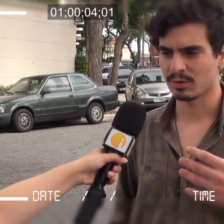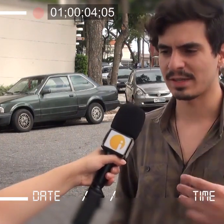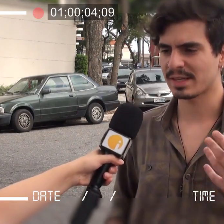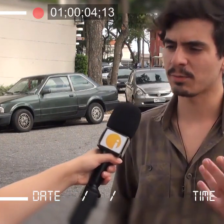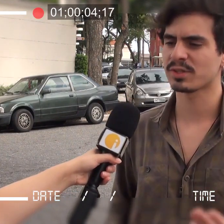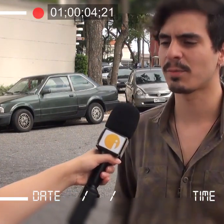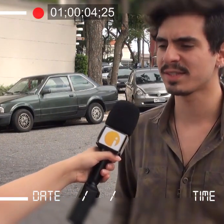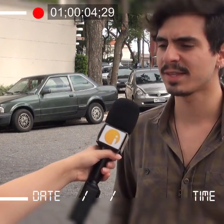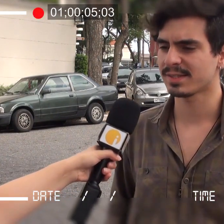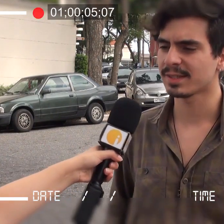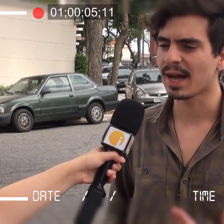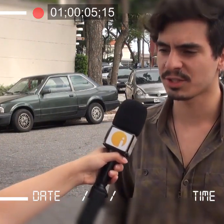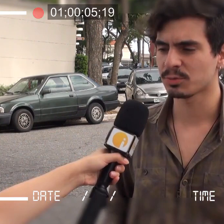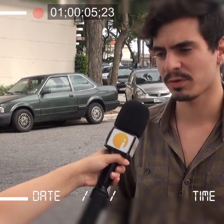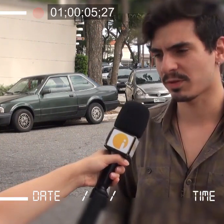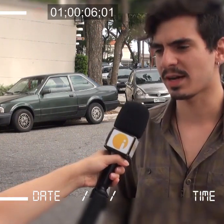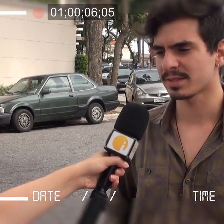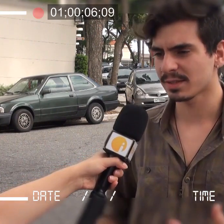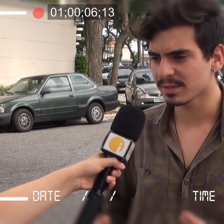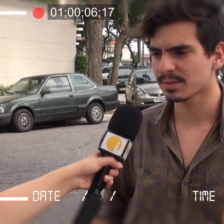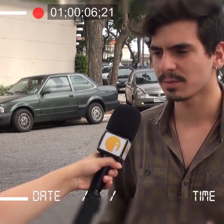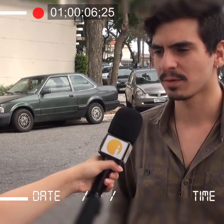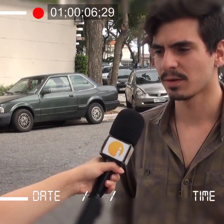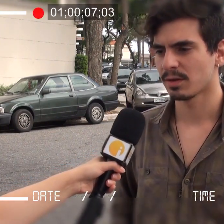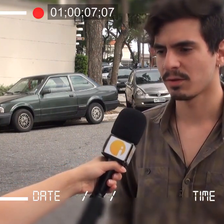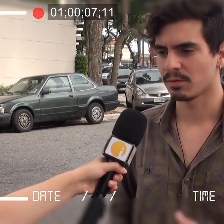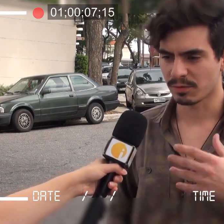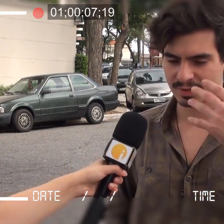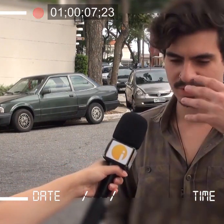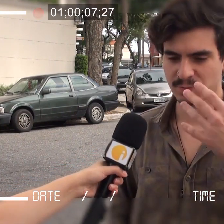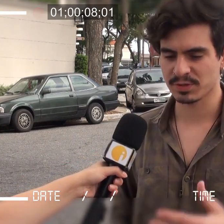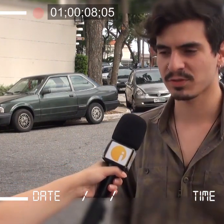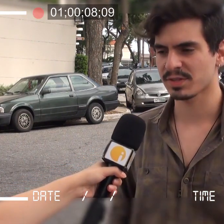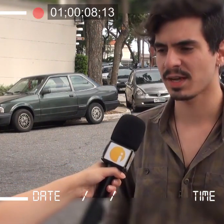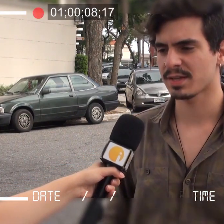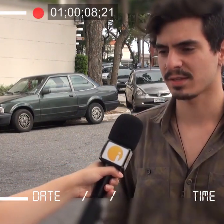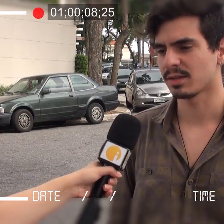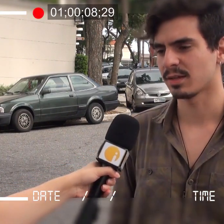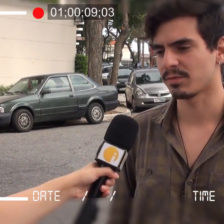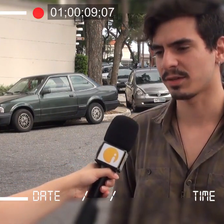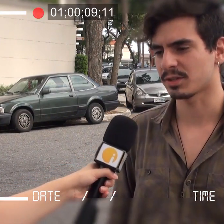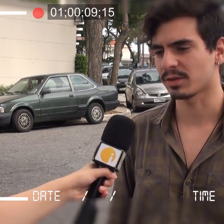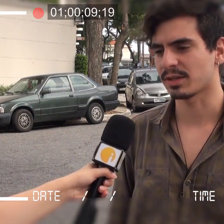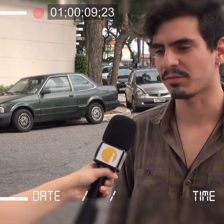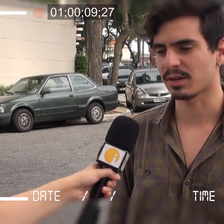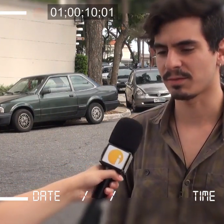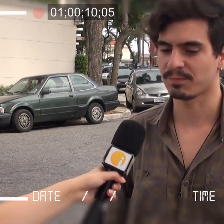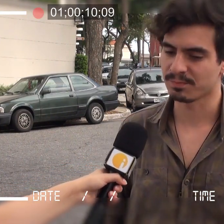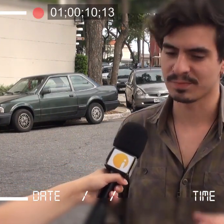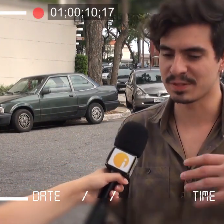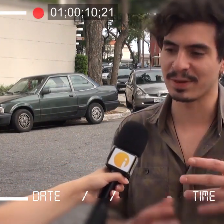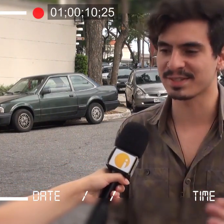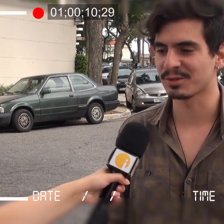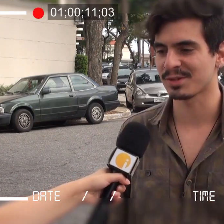eles querem mostrar mais intensidade em uma frase, eles fazem expressões faciais, né? Referente ao que ele está falando, expressando com as